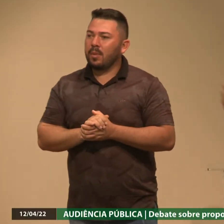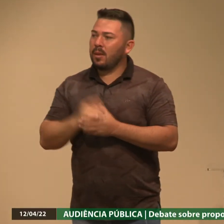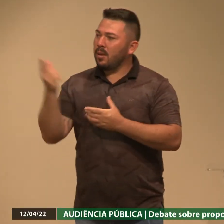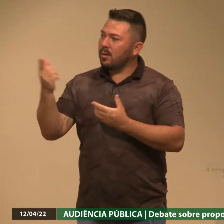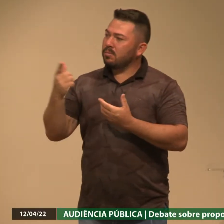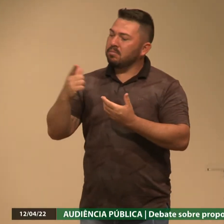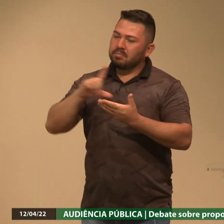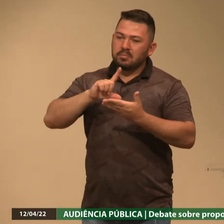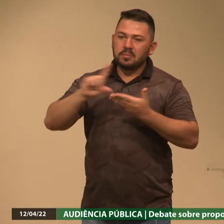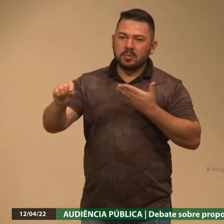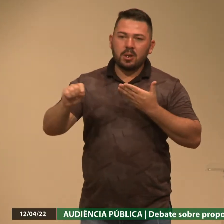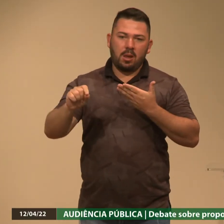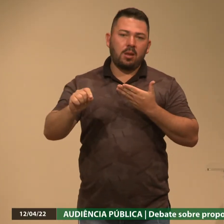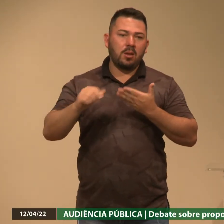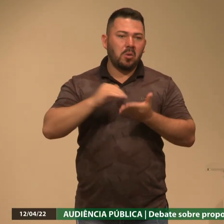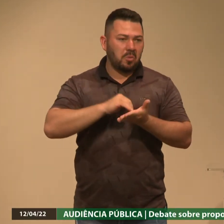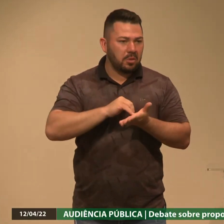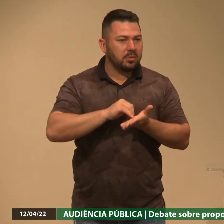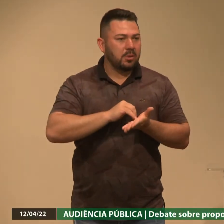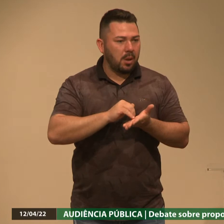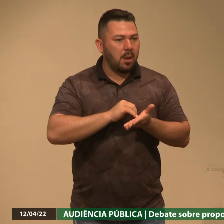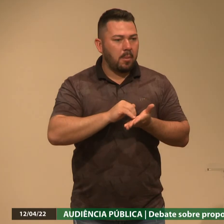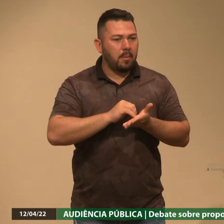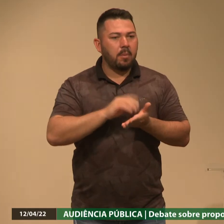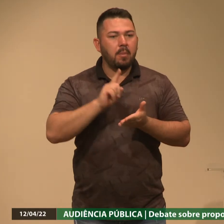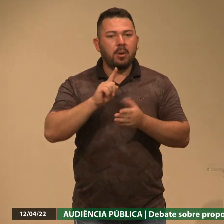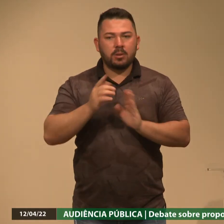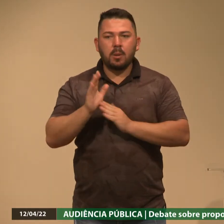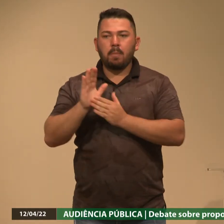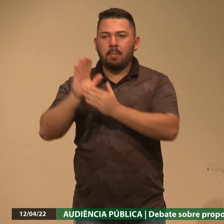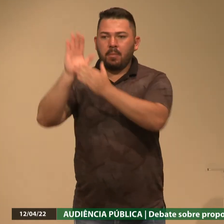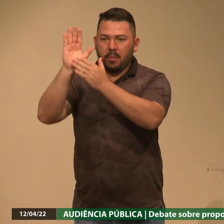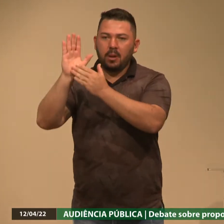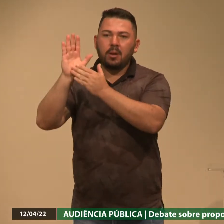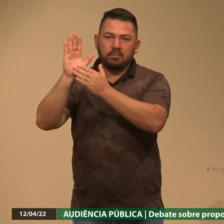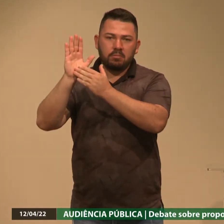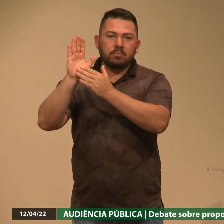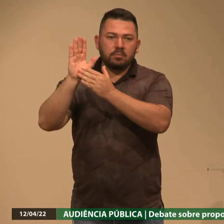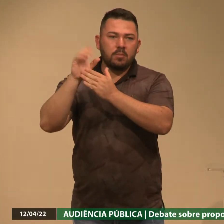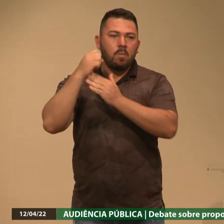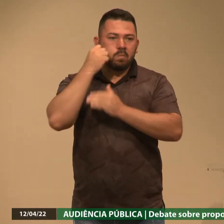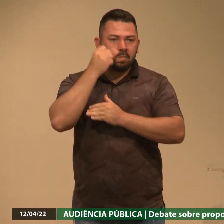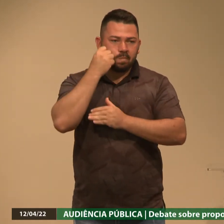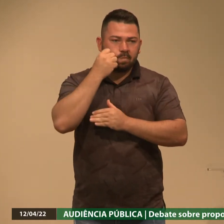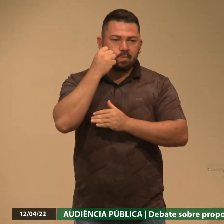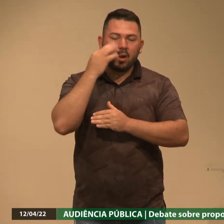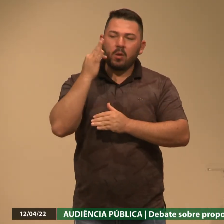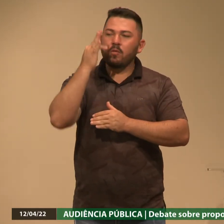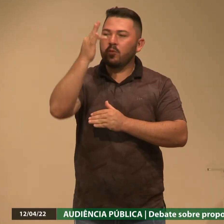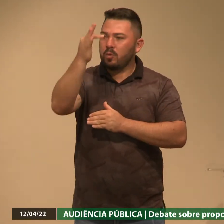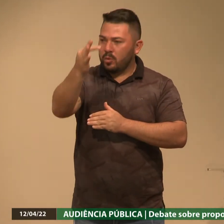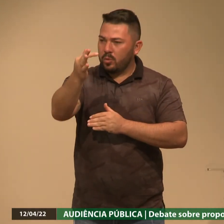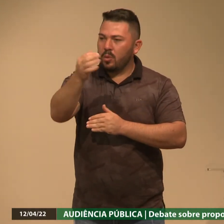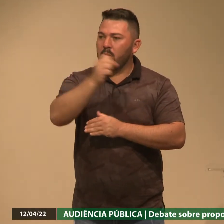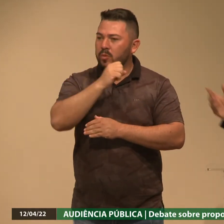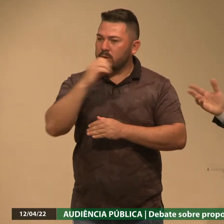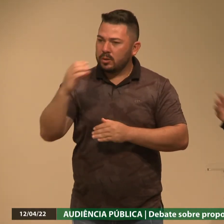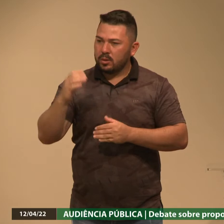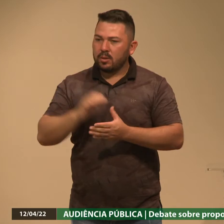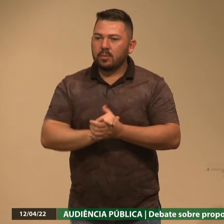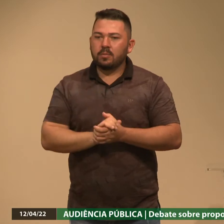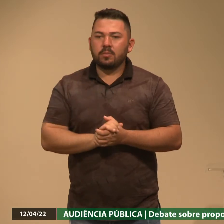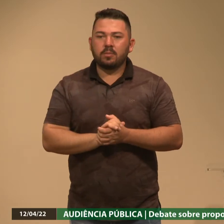para ser o nosso pré-candidato e Deus queira um futuro o senador por Santa Catarina